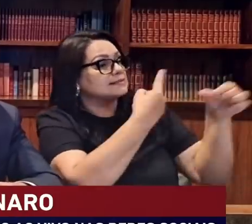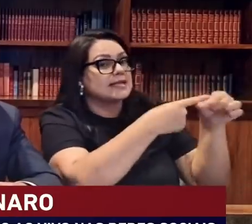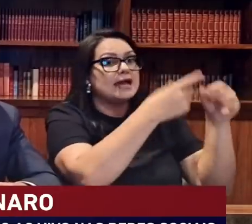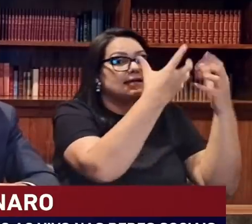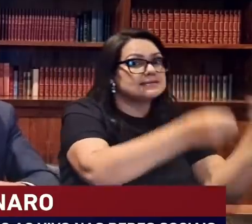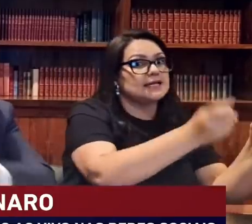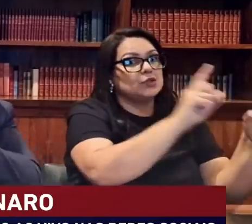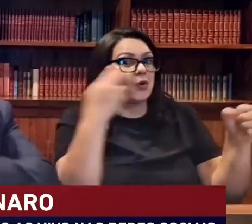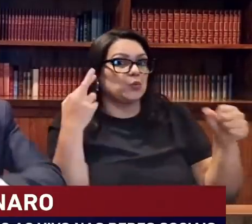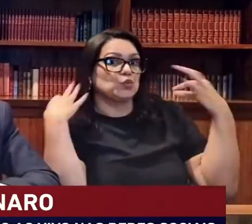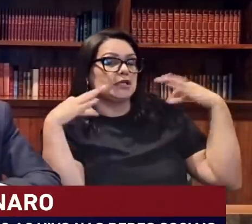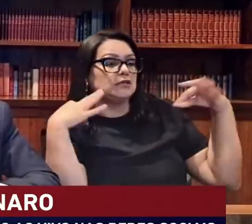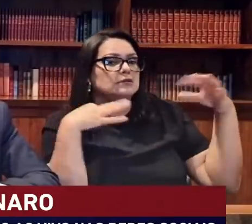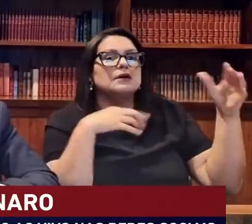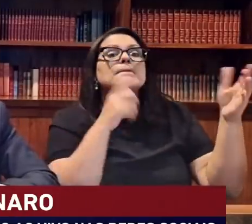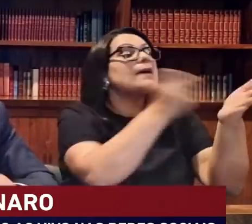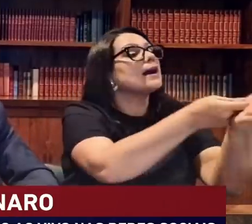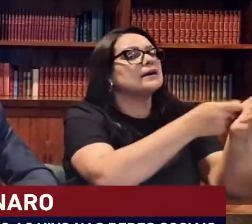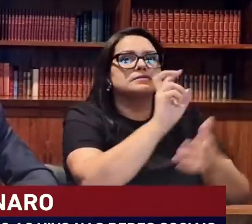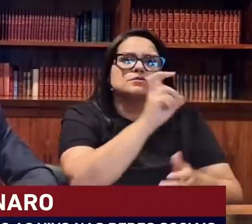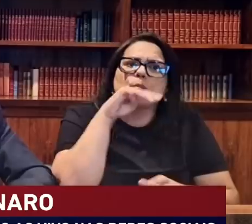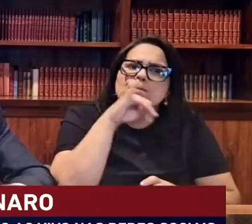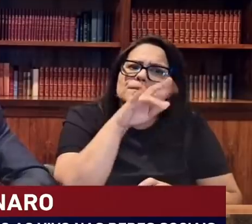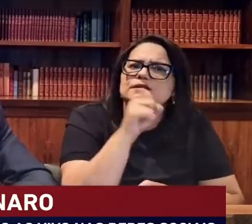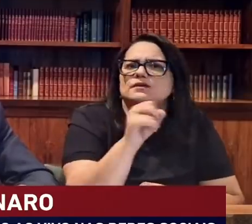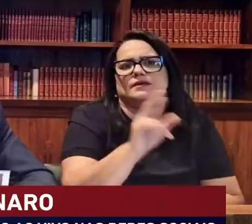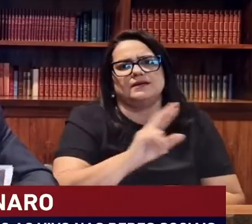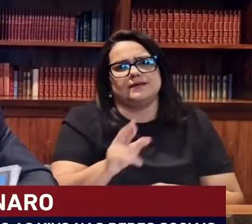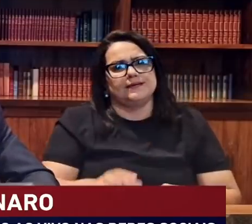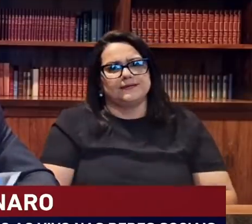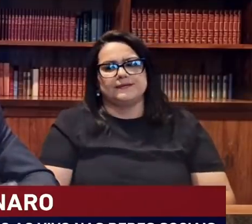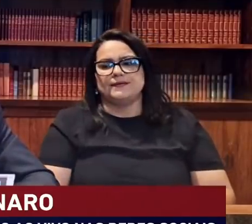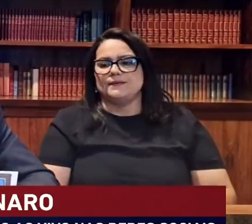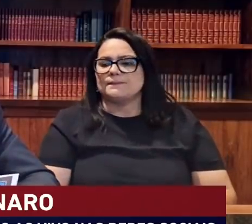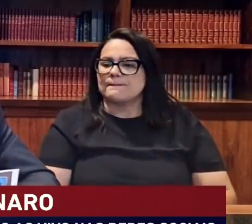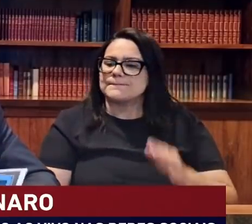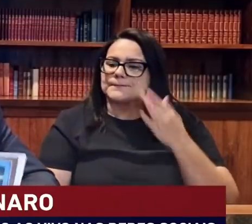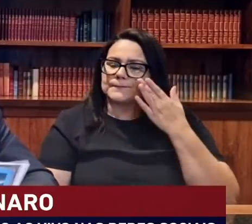deve ter um montão de processos dessa natureza aqui. Aqui, ó.